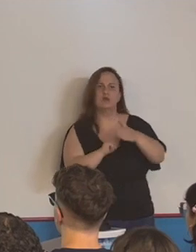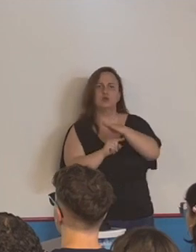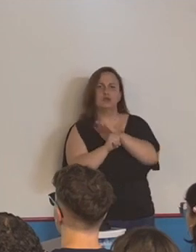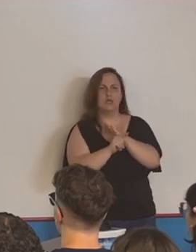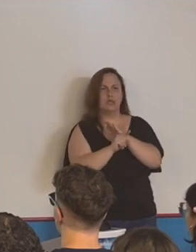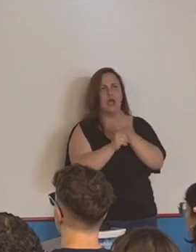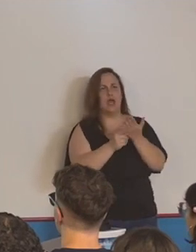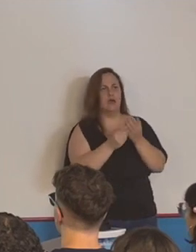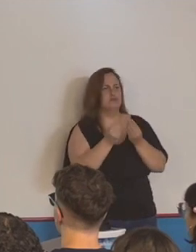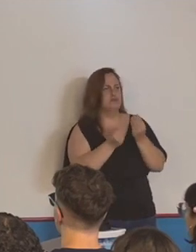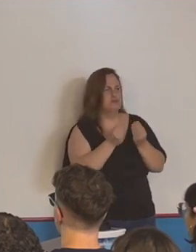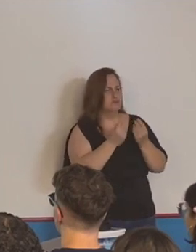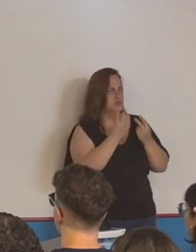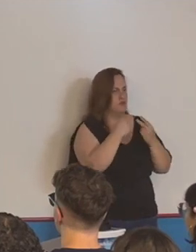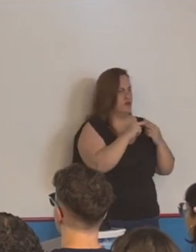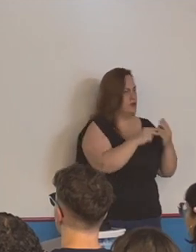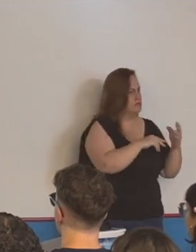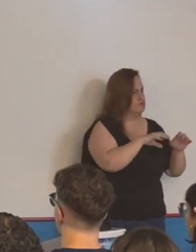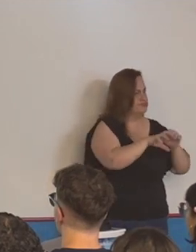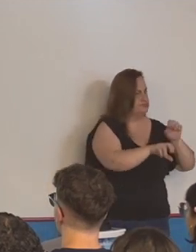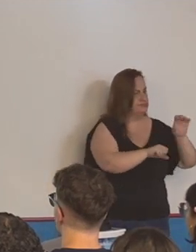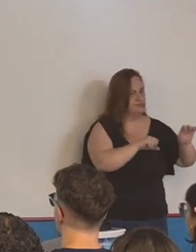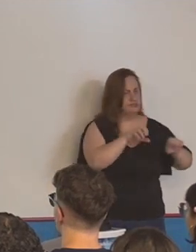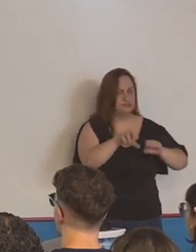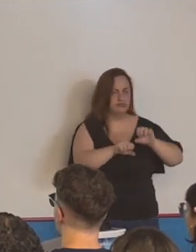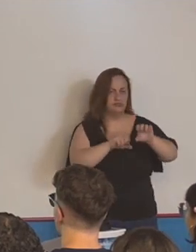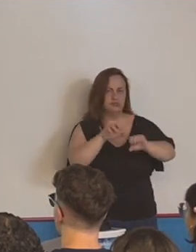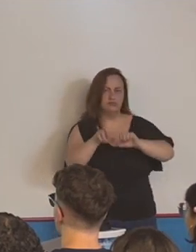né. E aí depois,